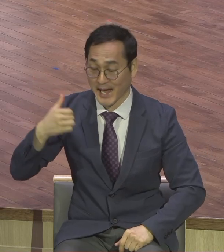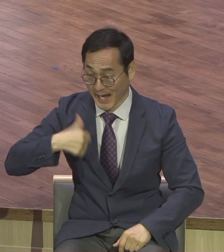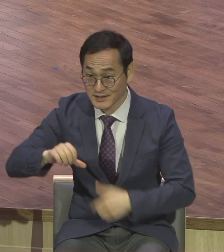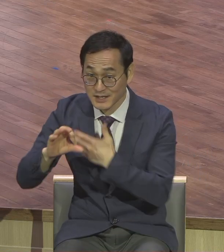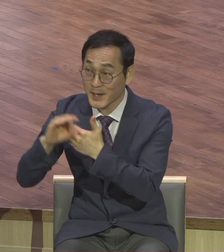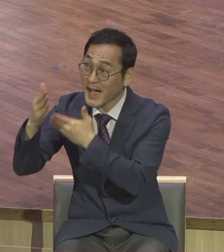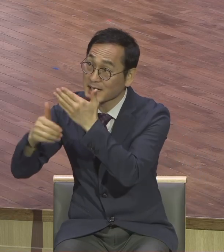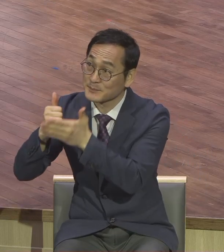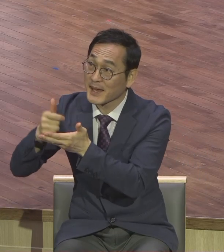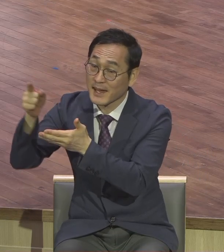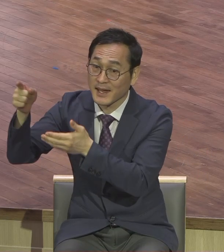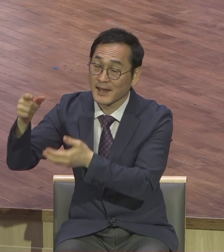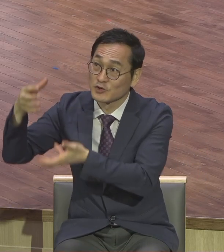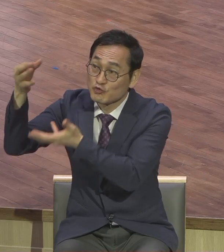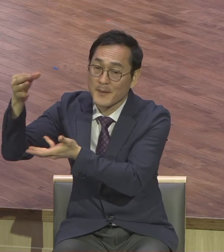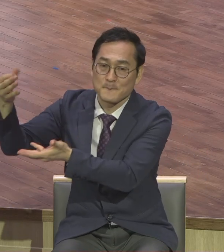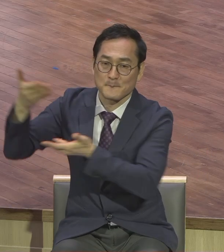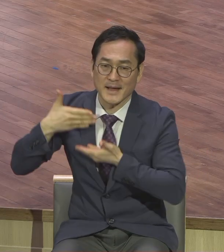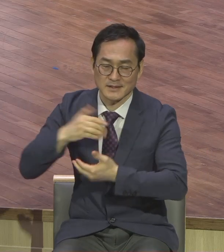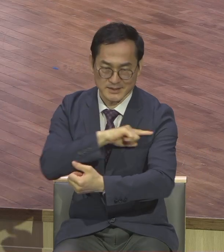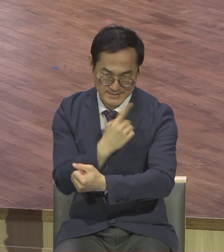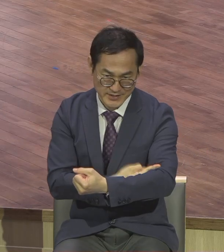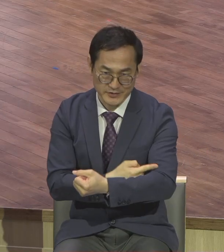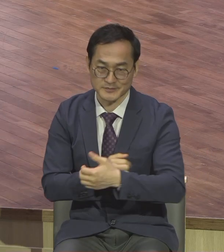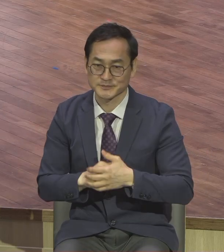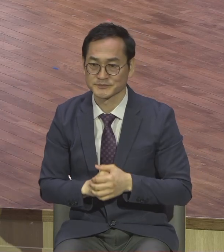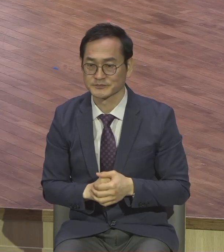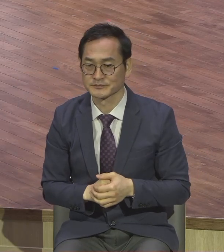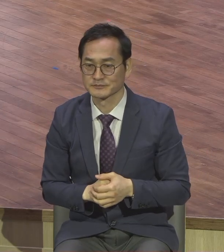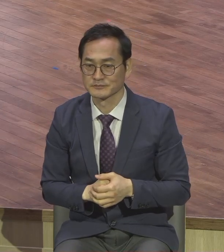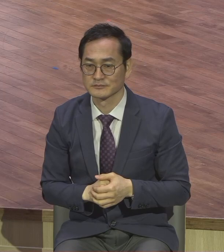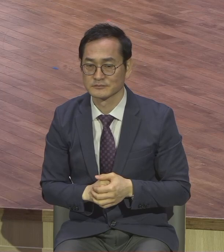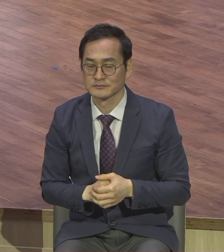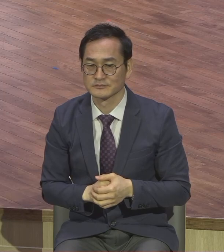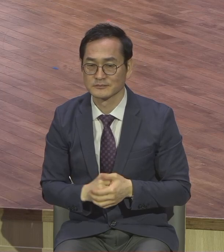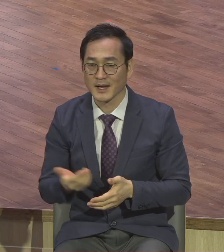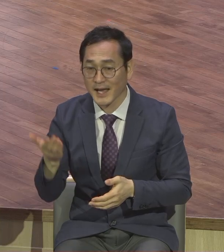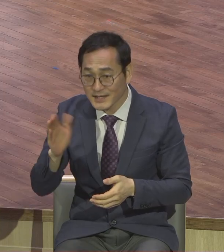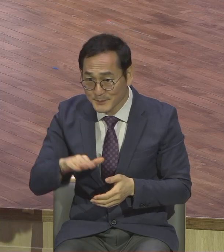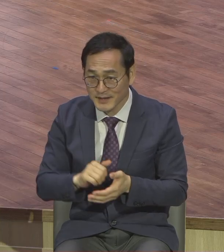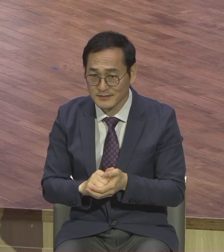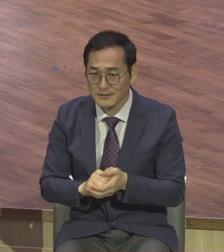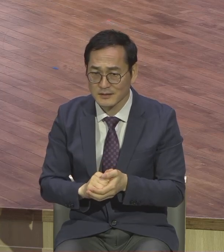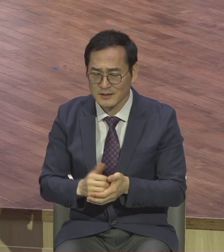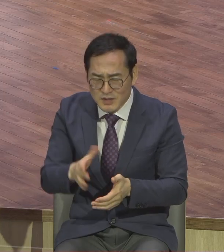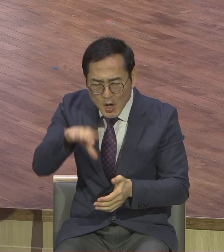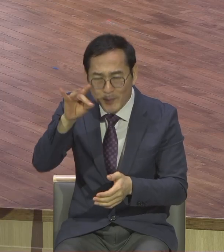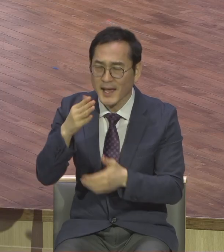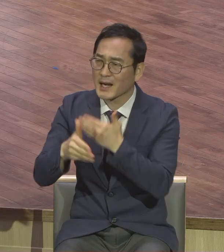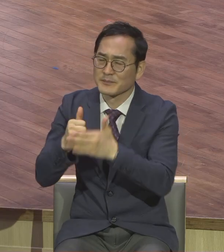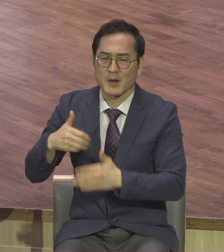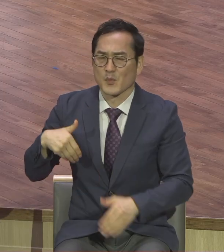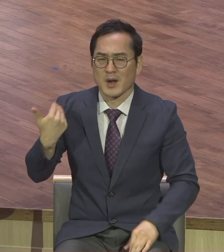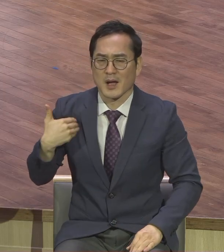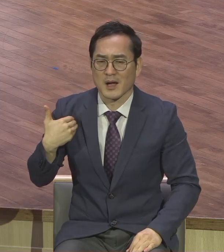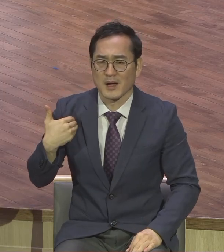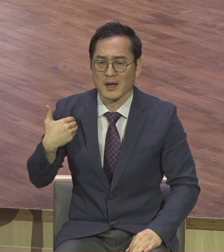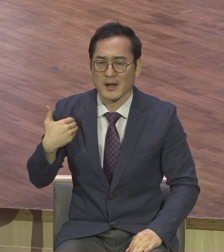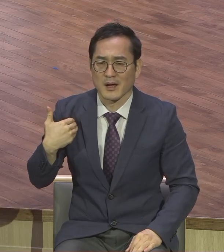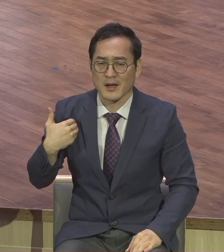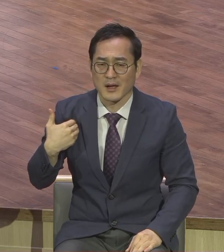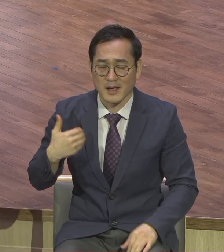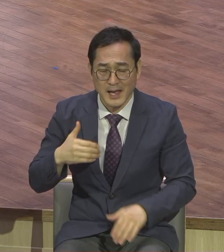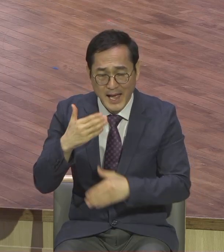말미암아 유업을 받을 자니라. 그러나 너희가 그때에는 하나님을 알지 못하여 본질상 하나님이